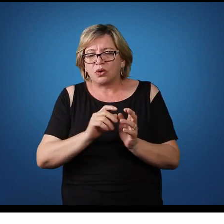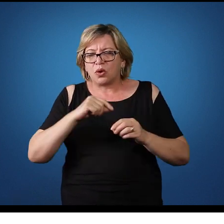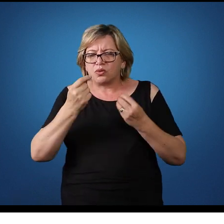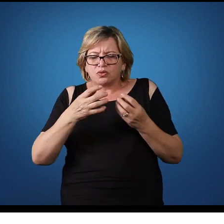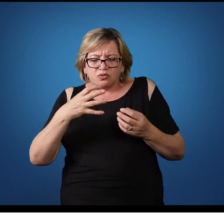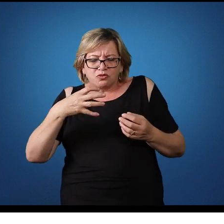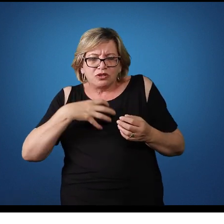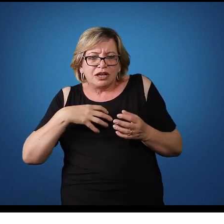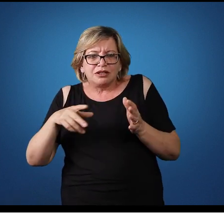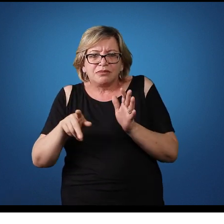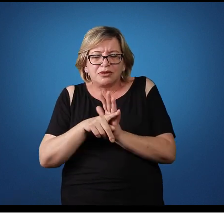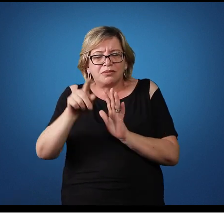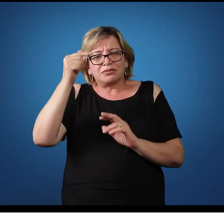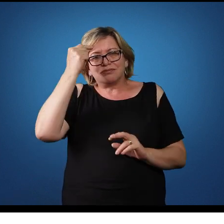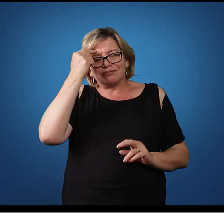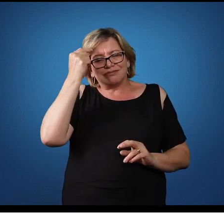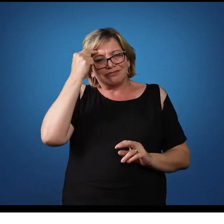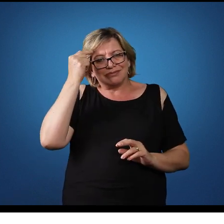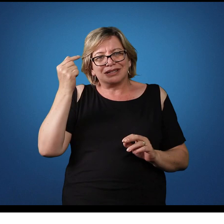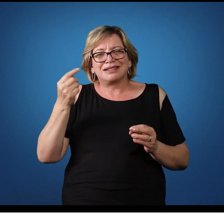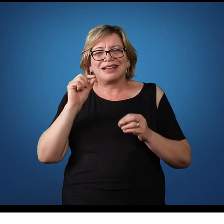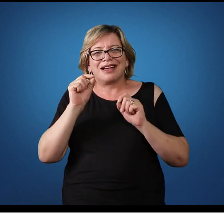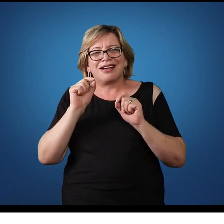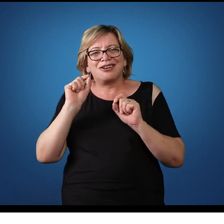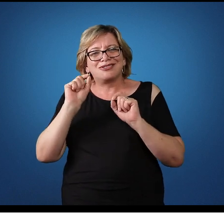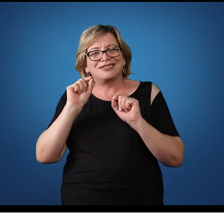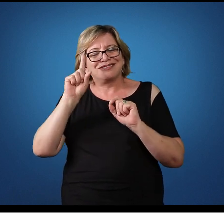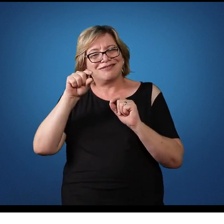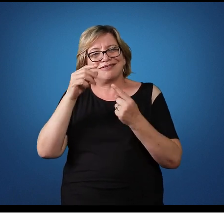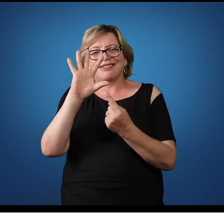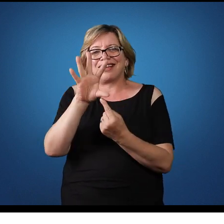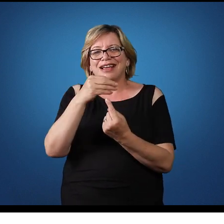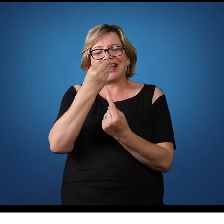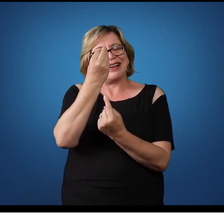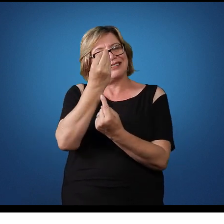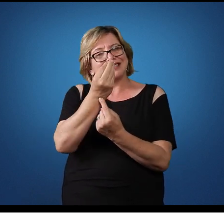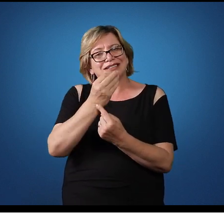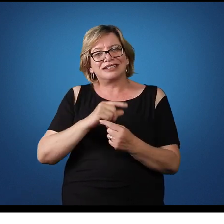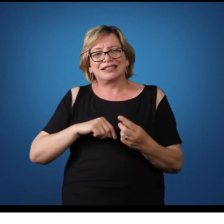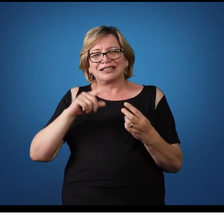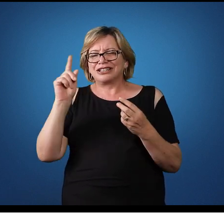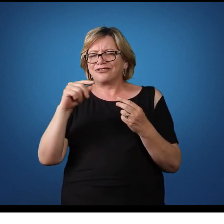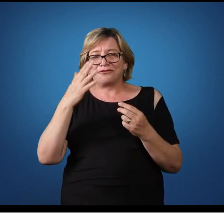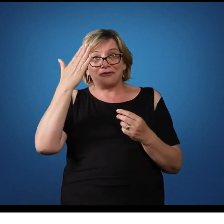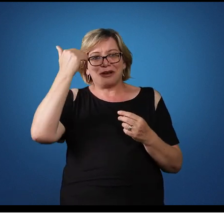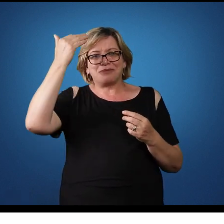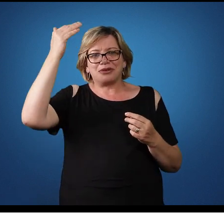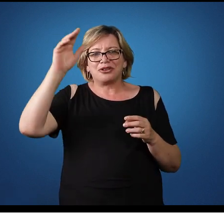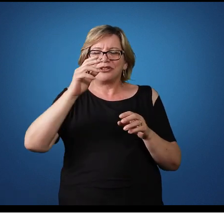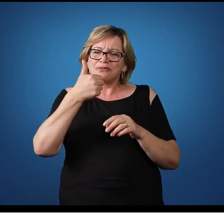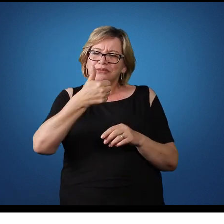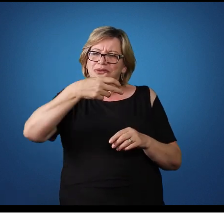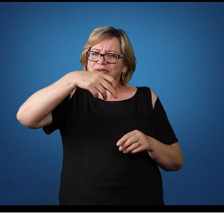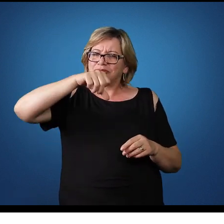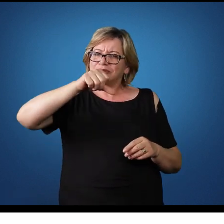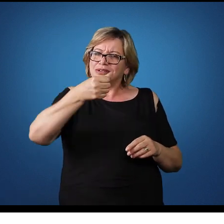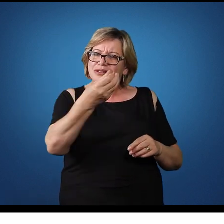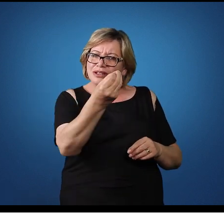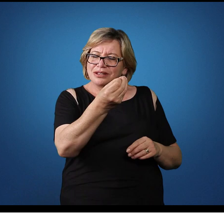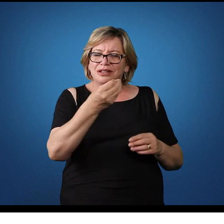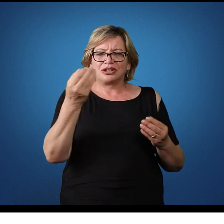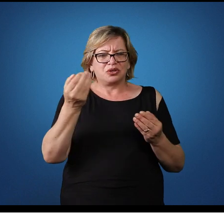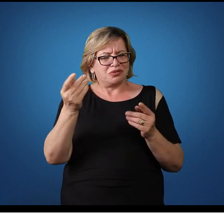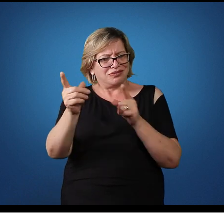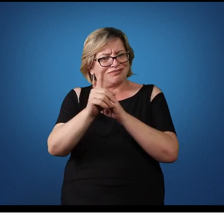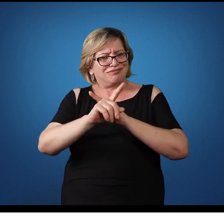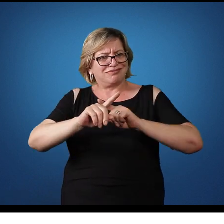de pensar essa questão. Tem um tipo de definição de arte que ficou muito famoso nos anos 60, nos anos 70, que hoje